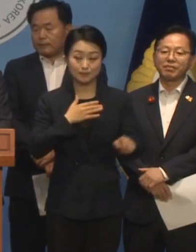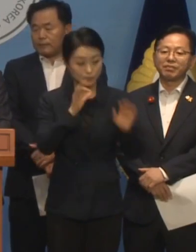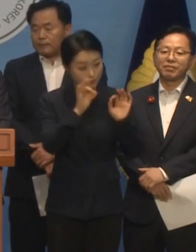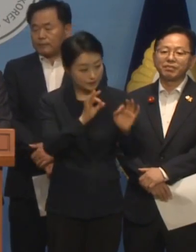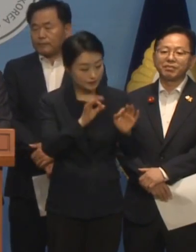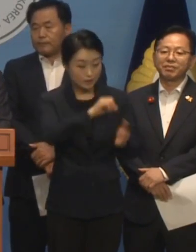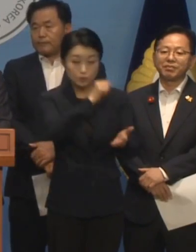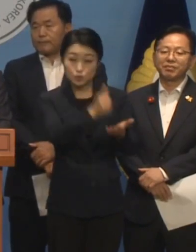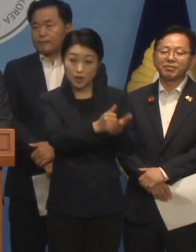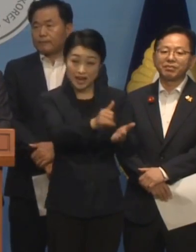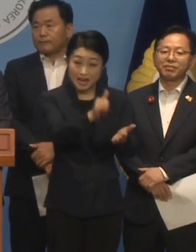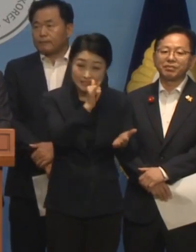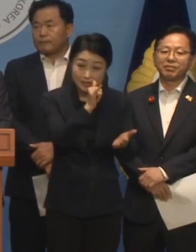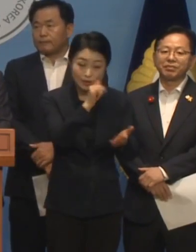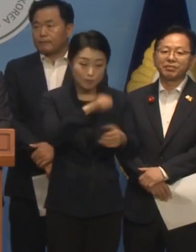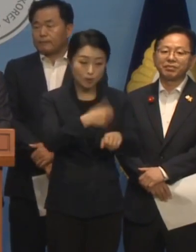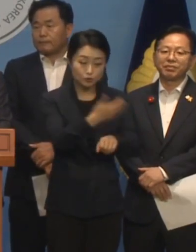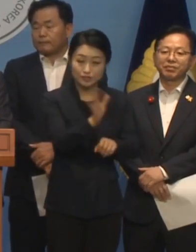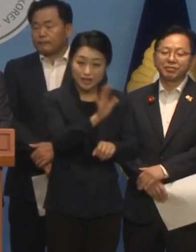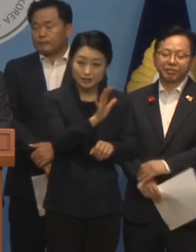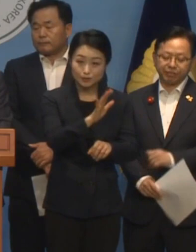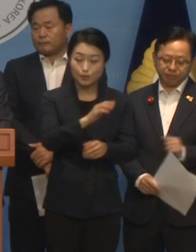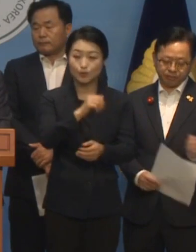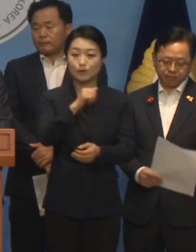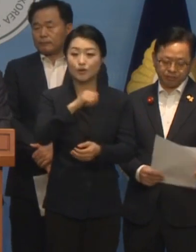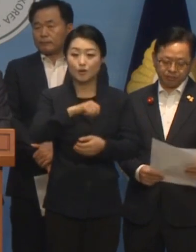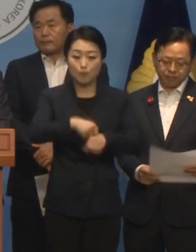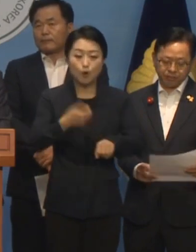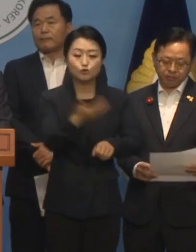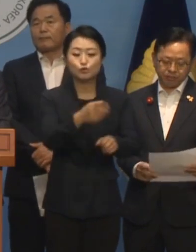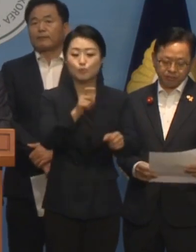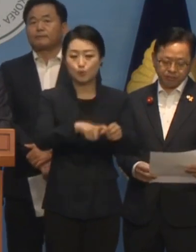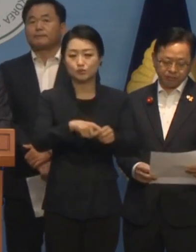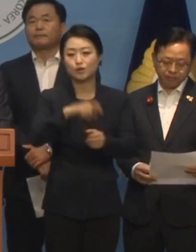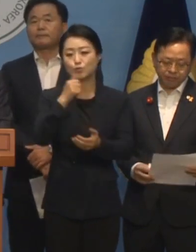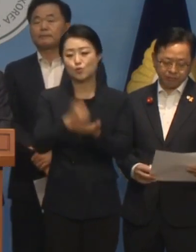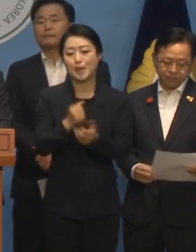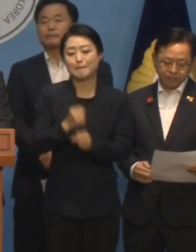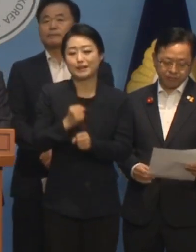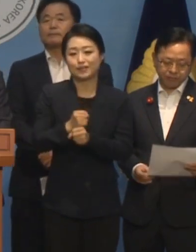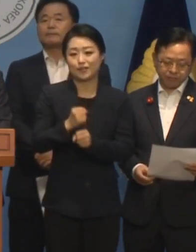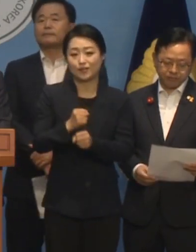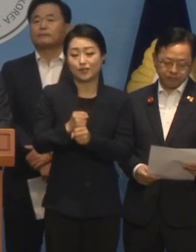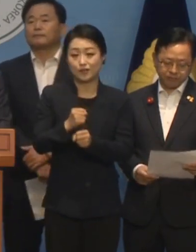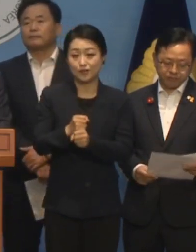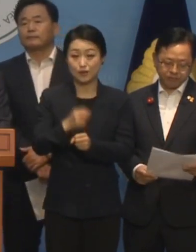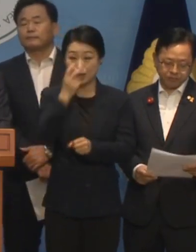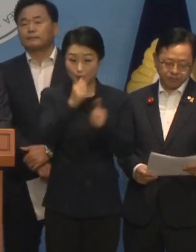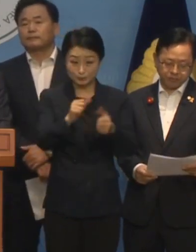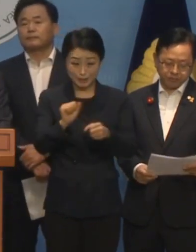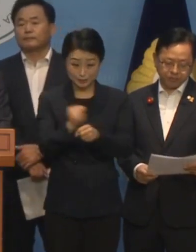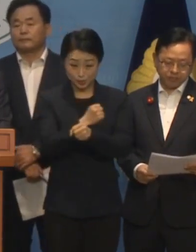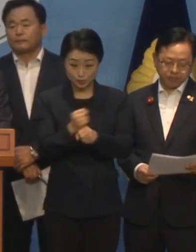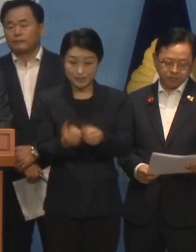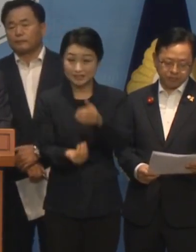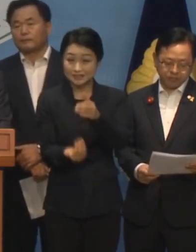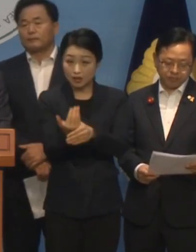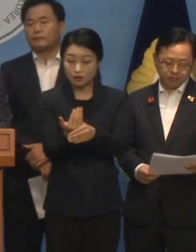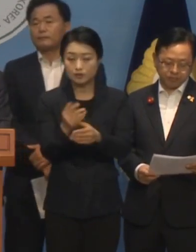벌을 주기 위해 죄를 만들고 있는 것입니다. 김용 전 부원장에 대한 검찰의 조작 수사를